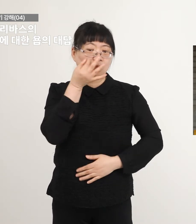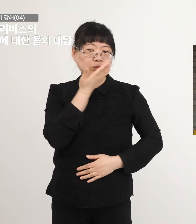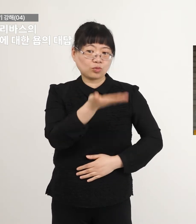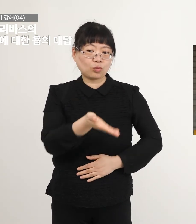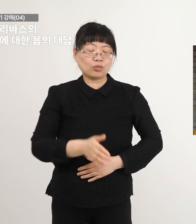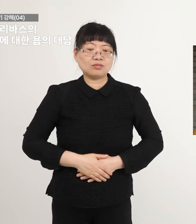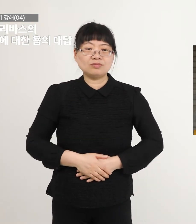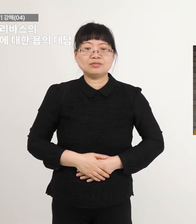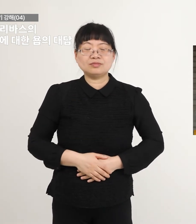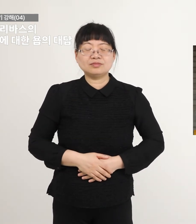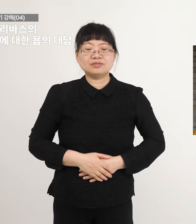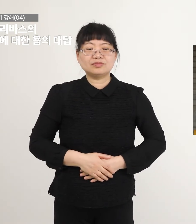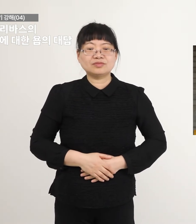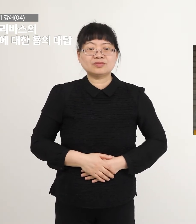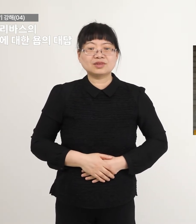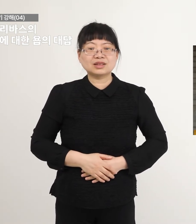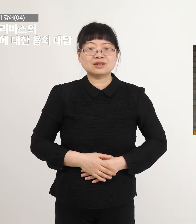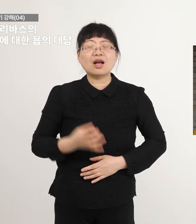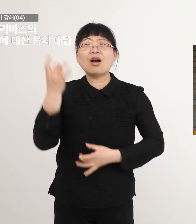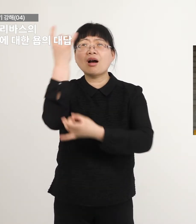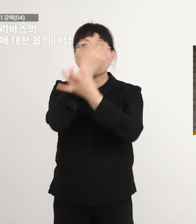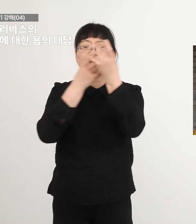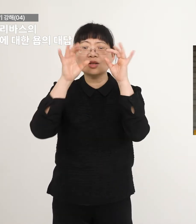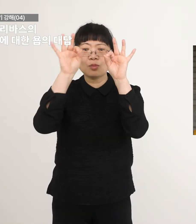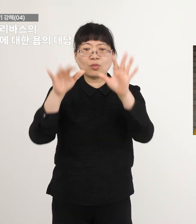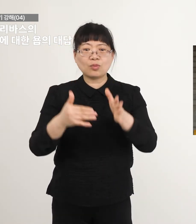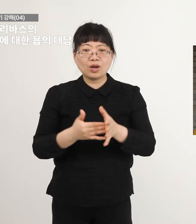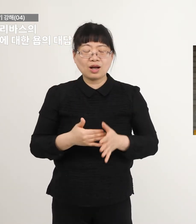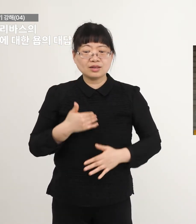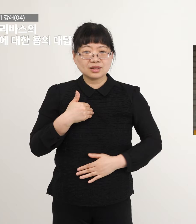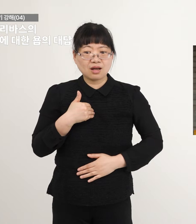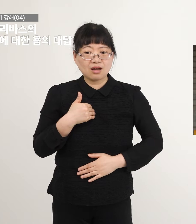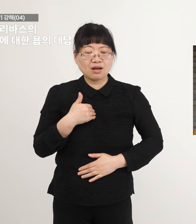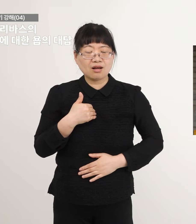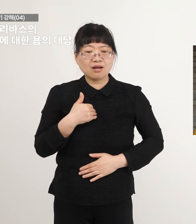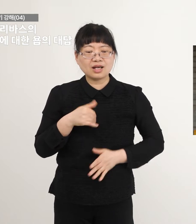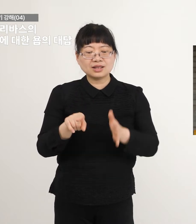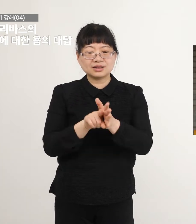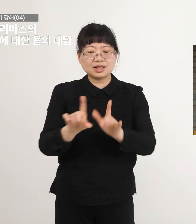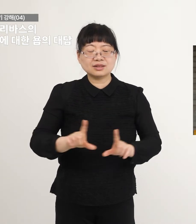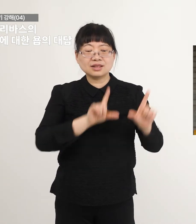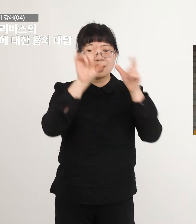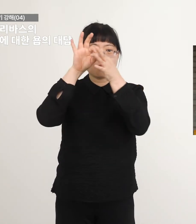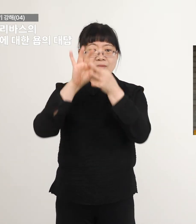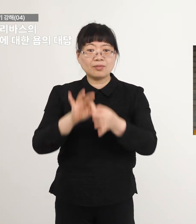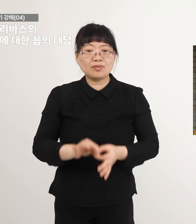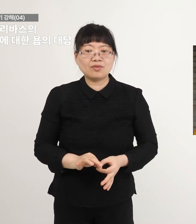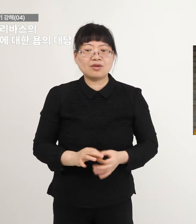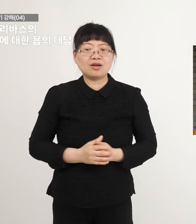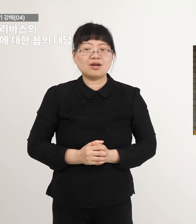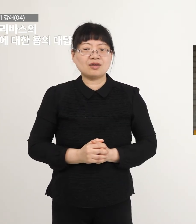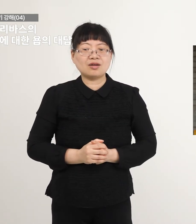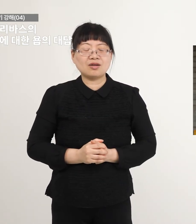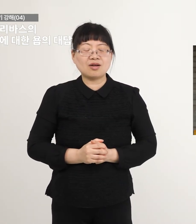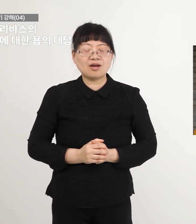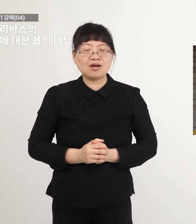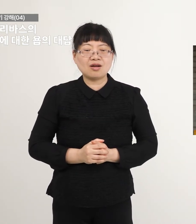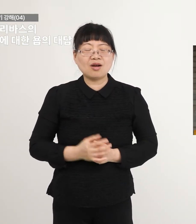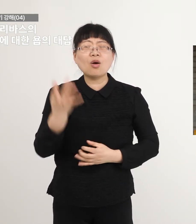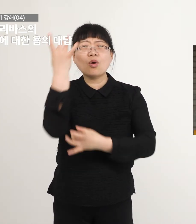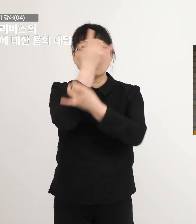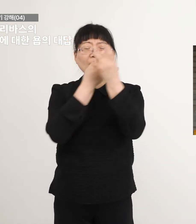꺼냅니다. 환상을 본 거예요. 야, 나도 신앙생활 하면서